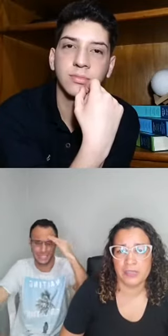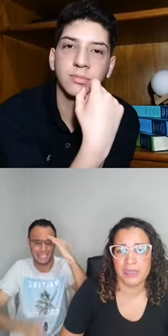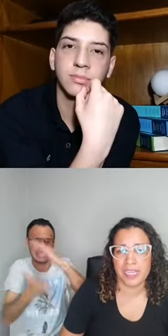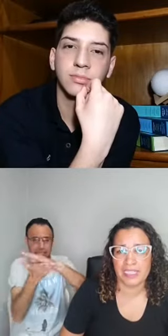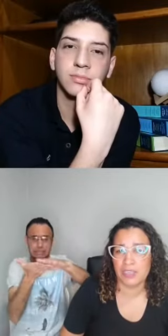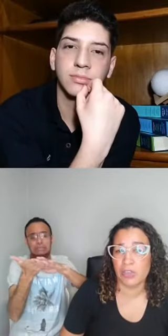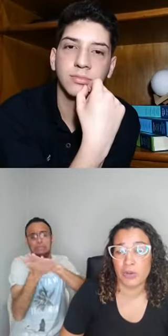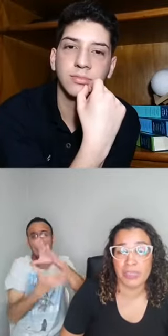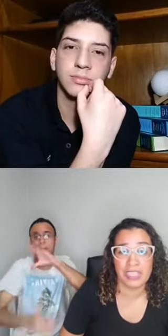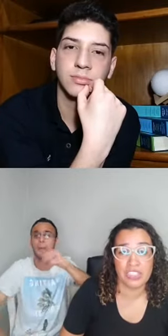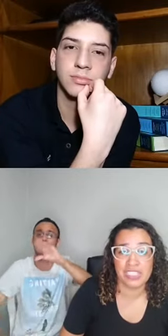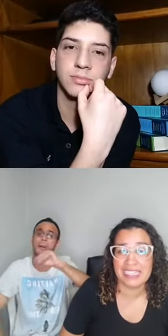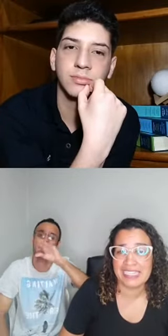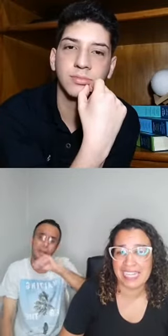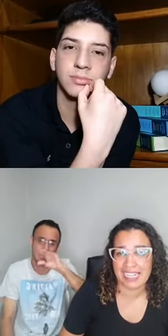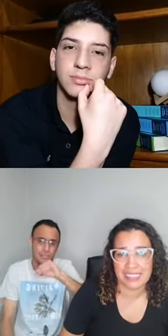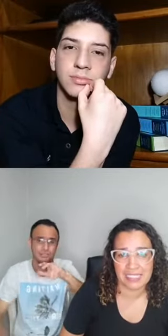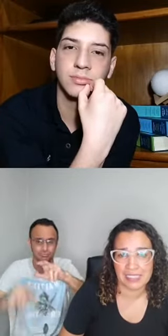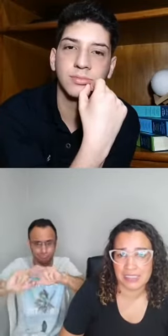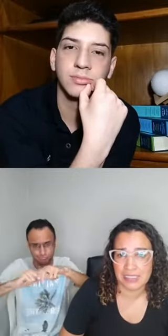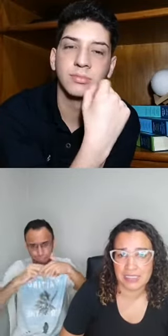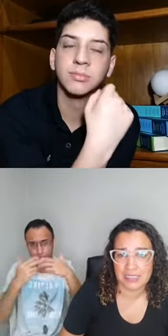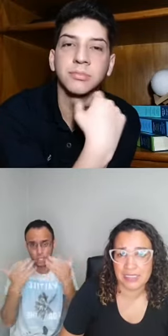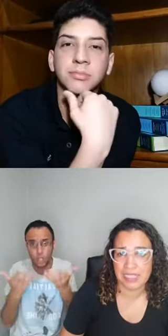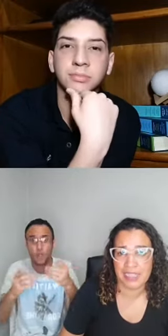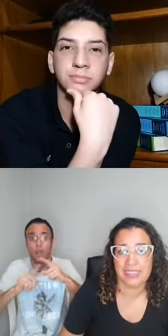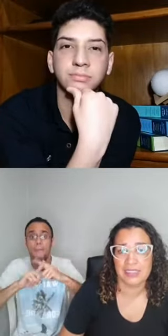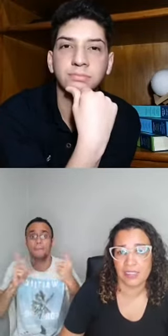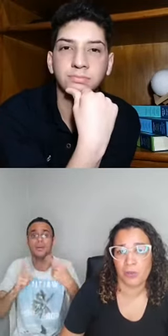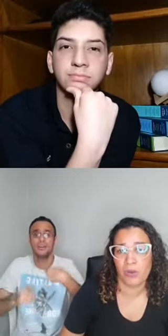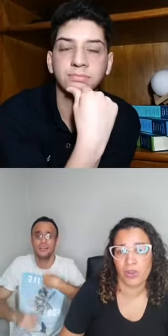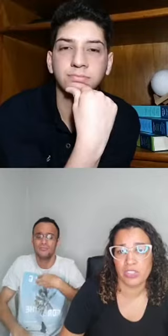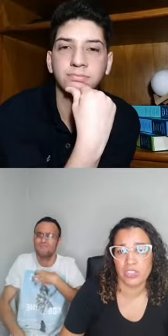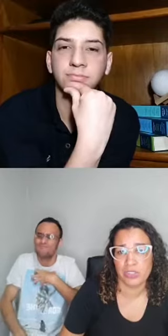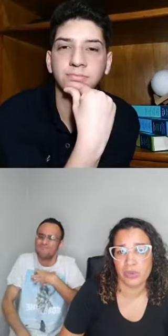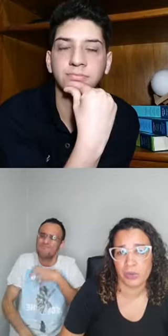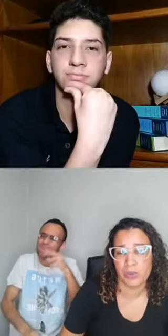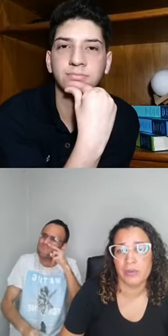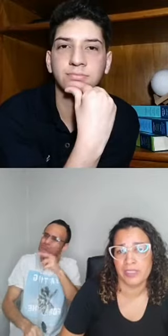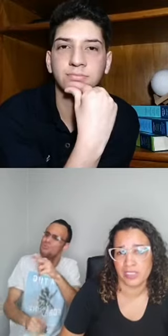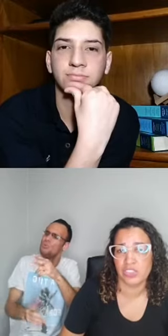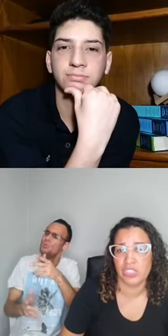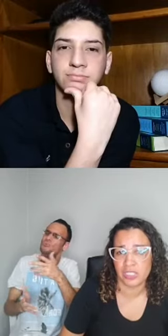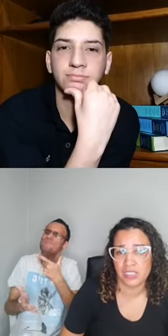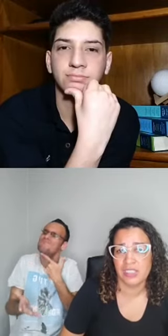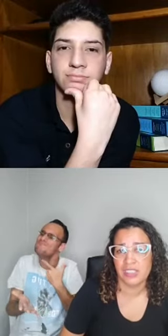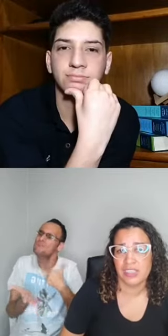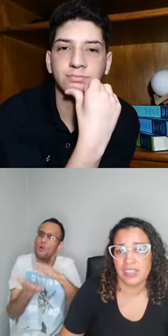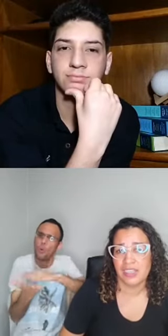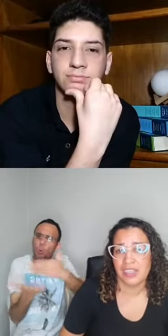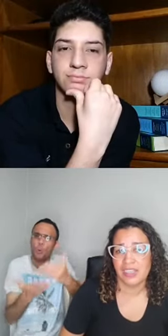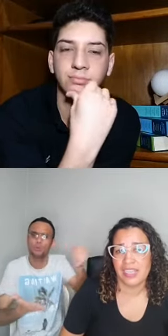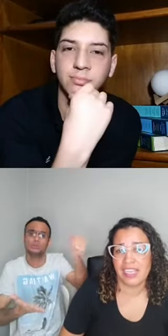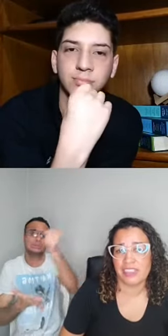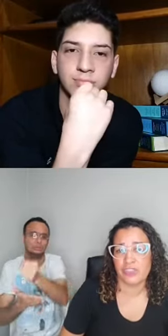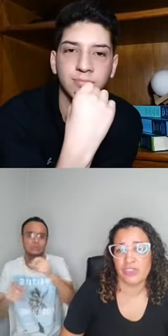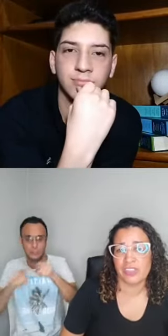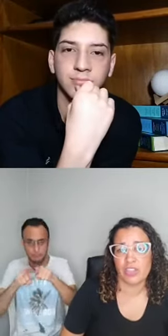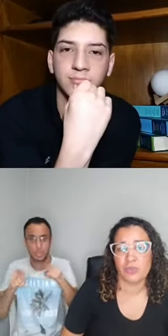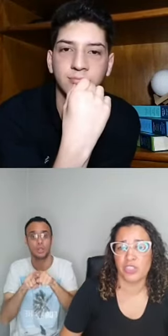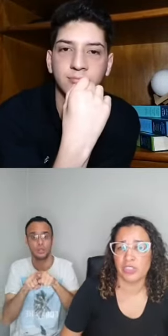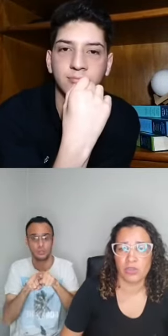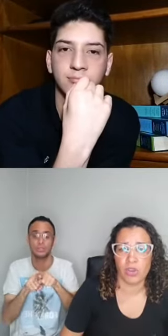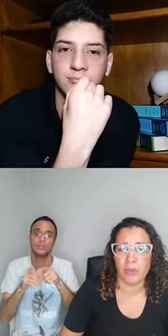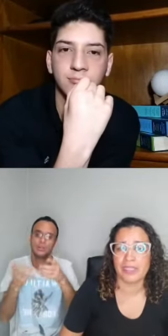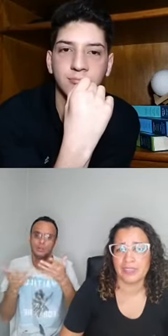de explicação, eu não entendia nada, nada. Então, por causa disso, eu me senti, né? Às vezes de vontade,